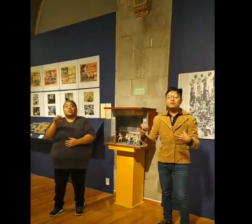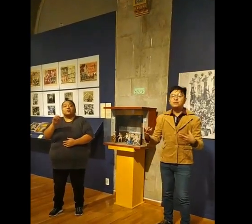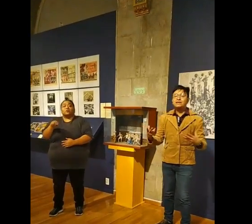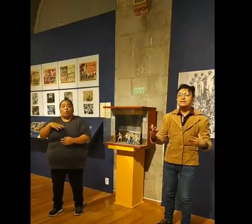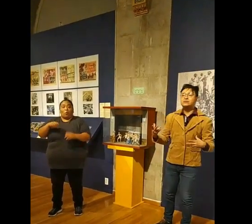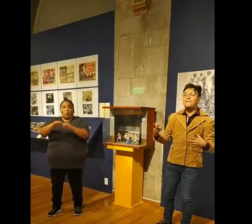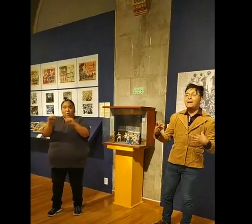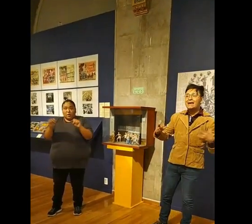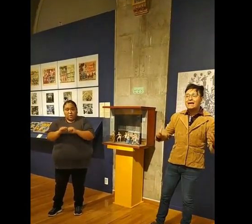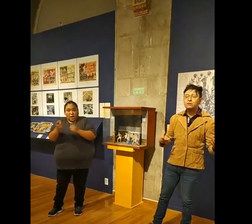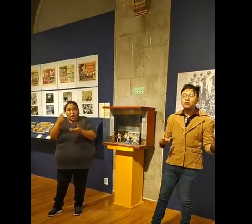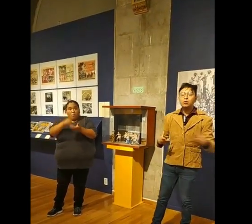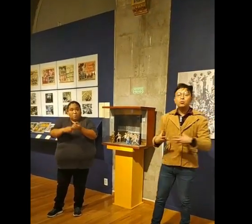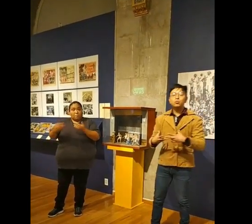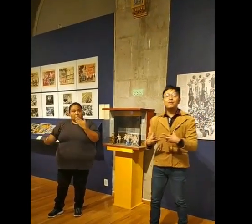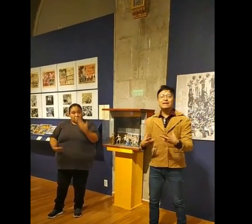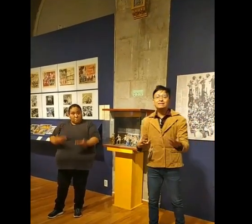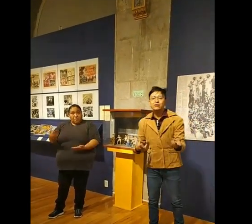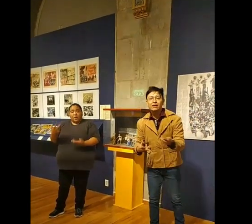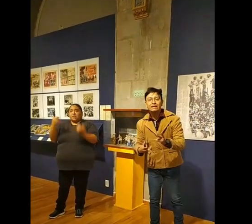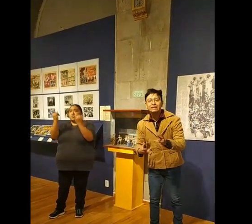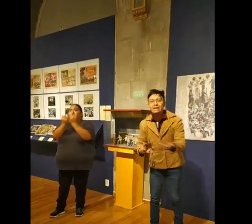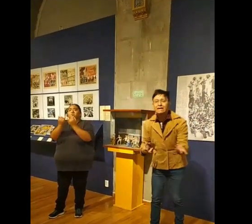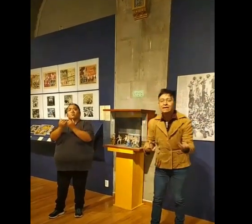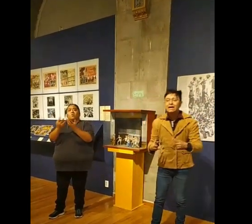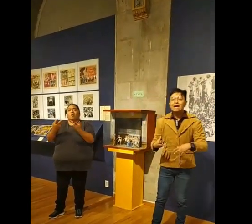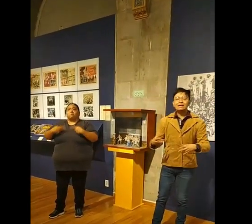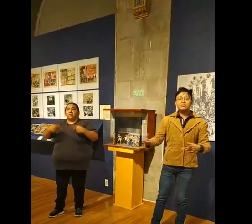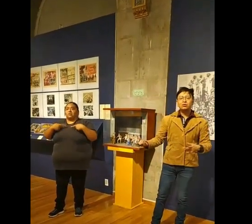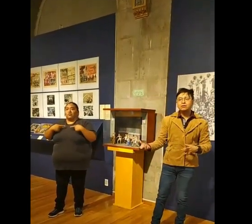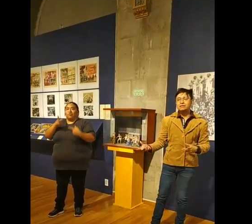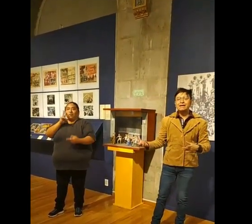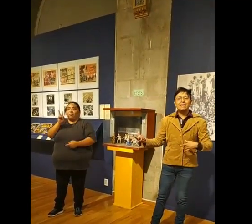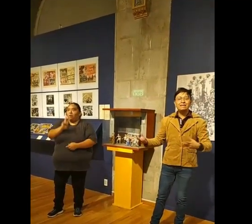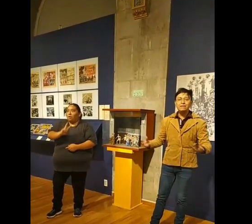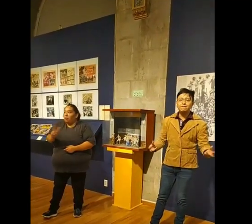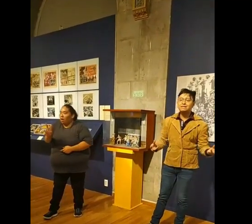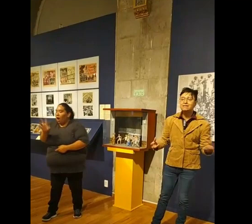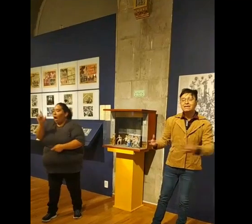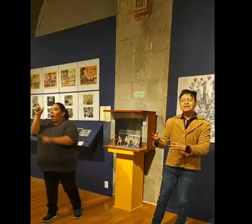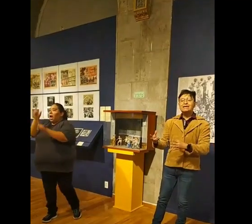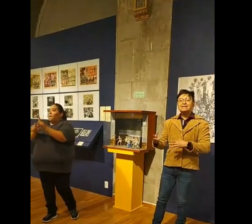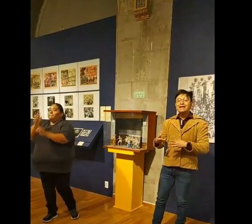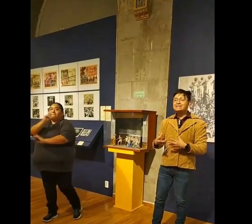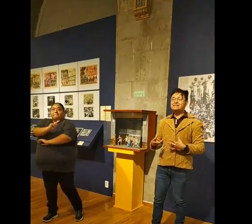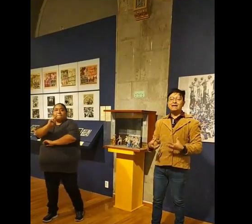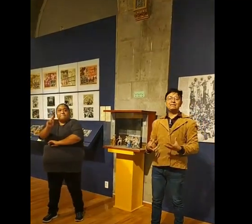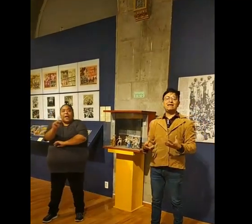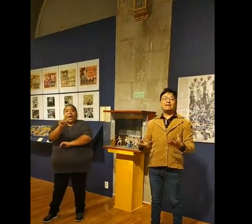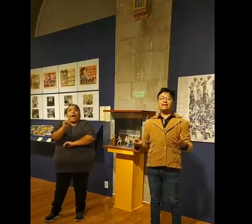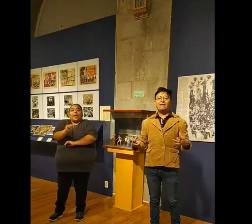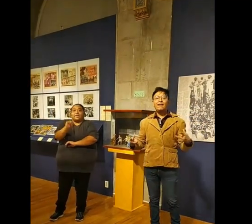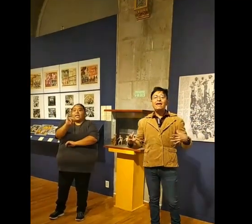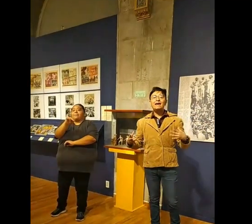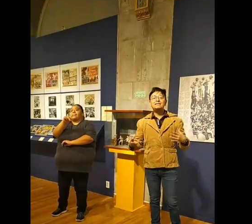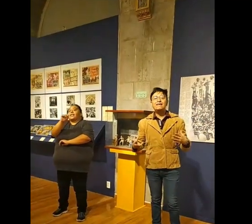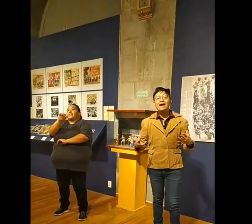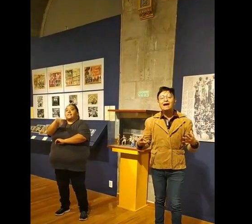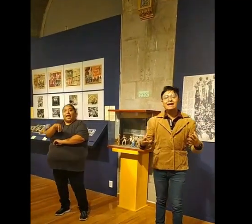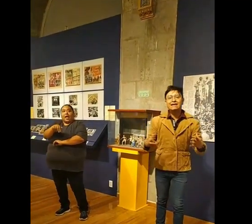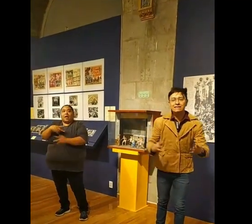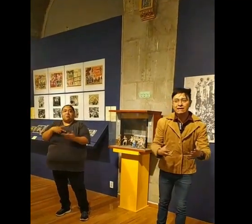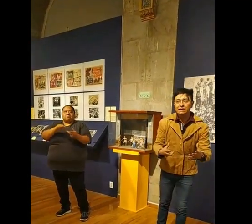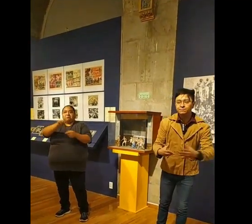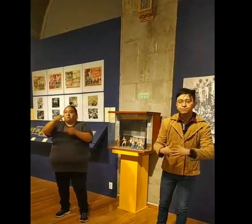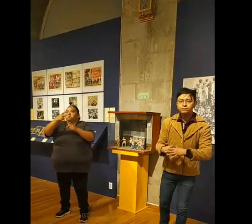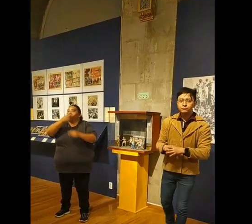a personas que están bailando muy parecido a Tintán, a Resortes, a Cantinflas, y es gracias a esta identidad que se da